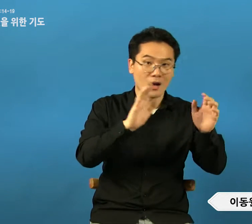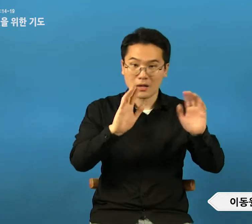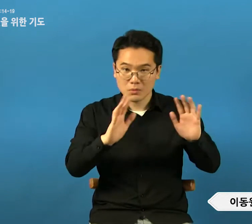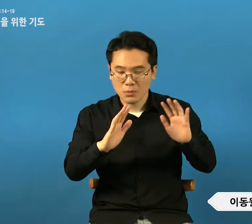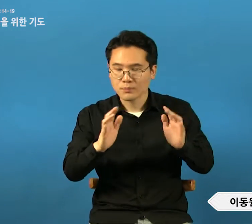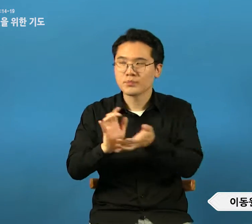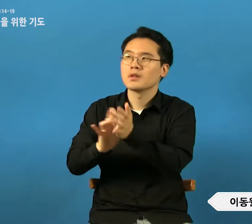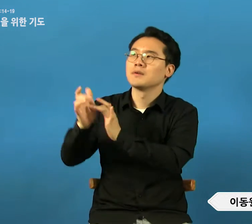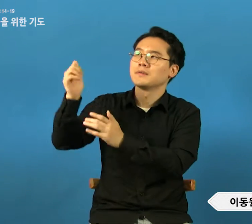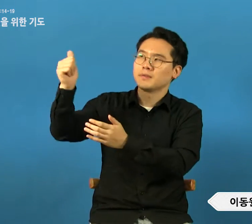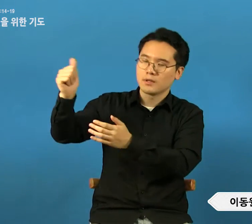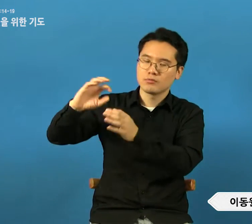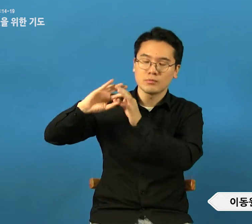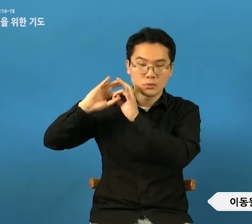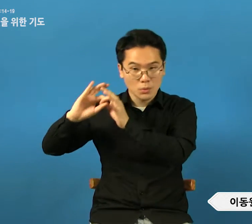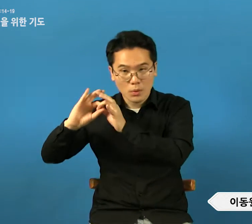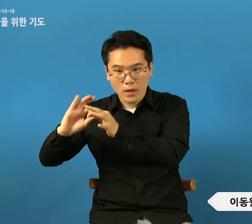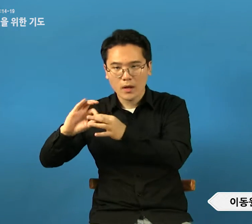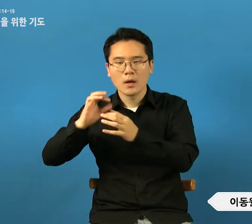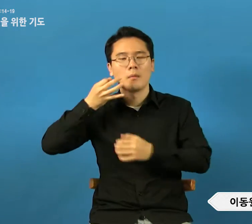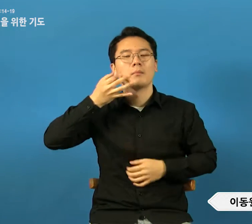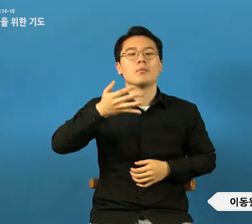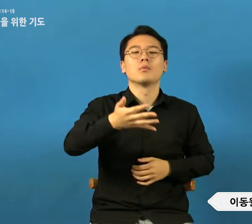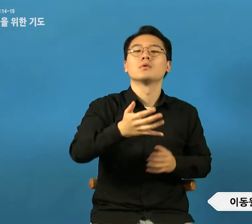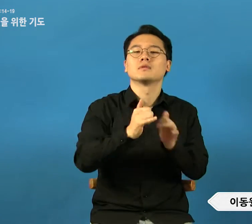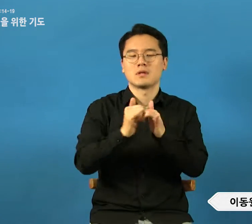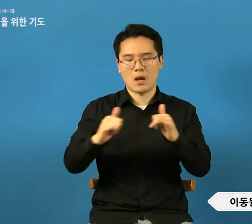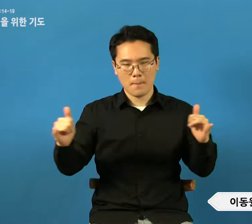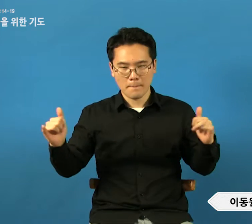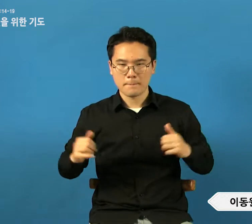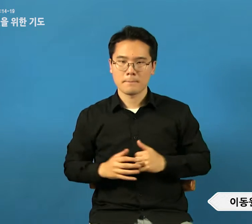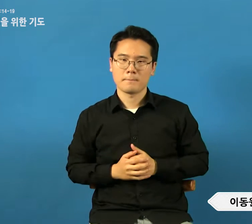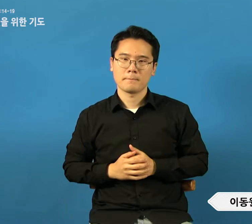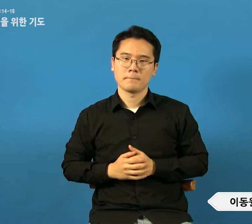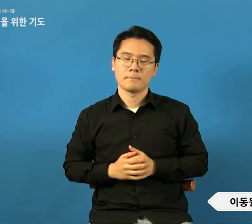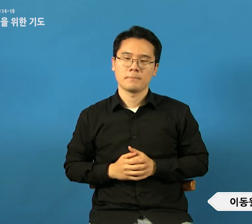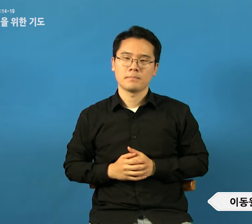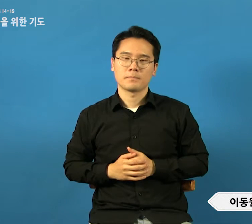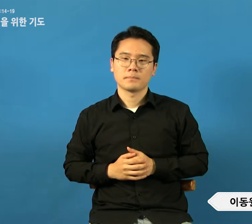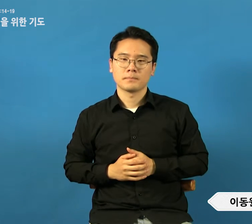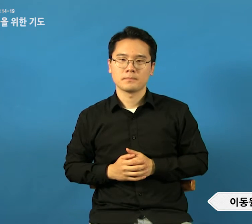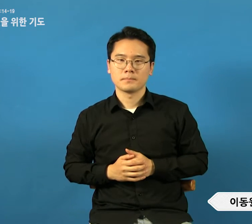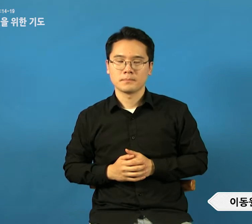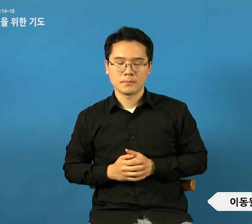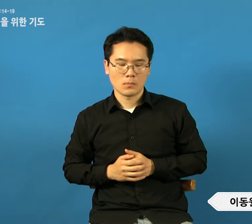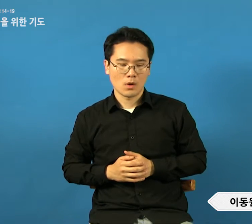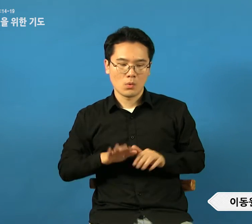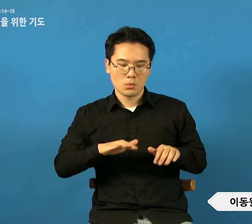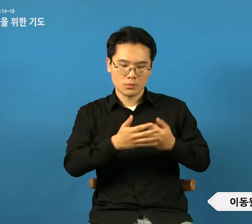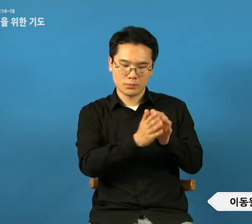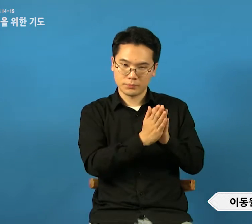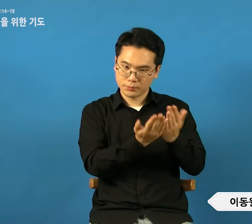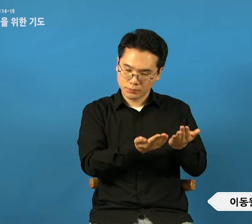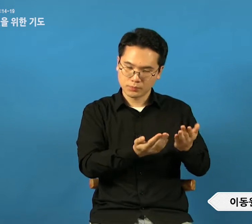사랑. 예수님을 통해 보여진 사랑이 어떤 사랑입니까? 자, 본문의 18절,